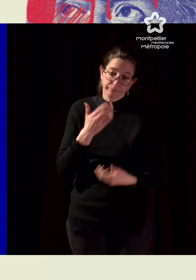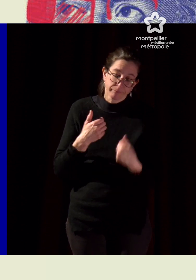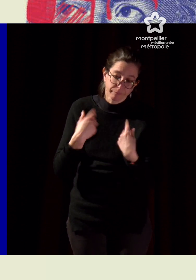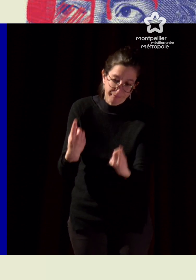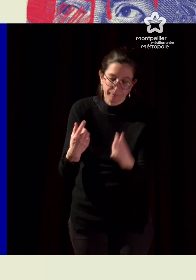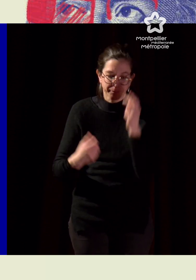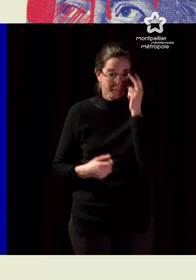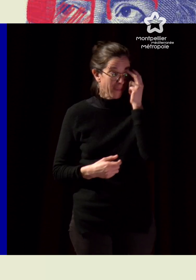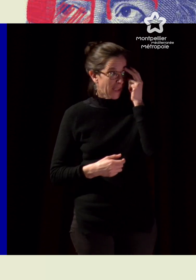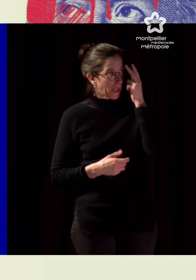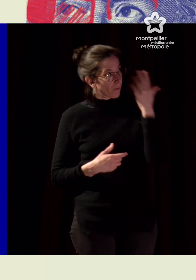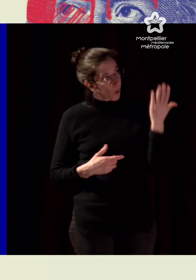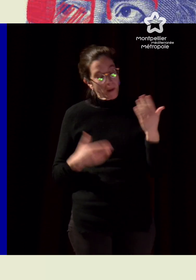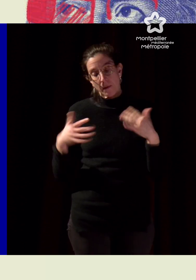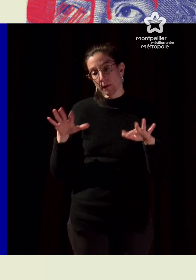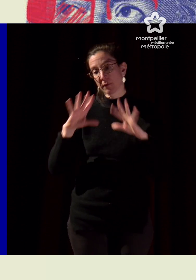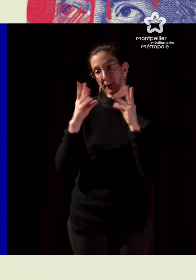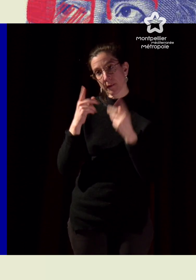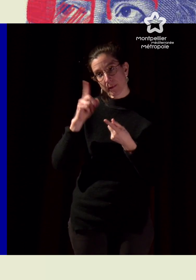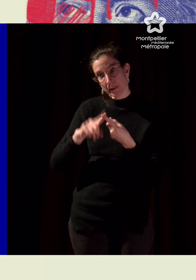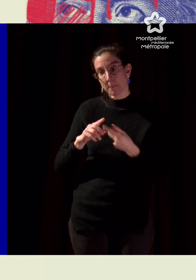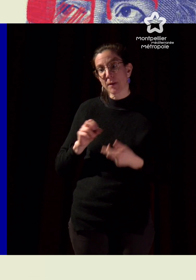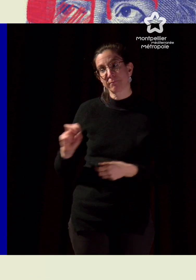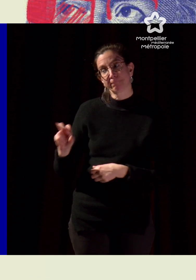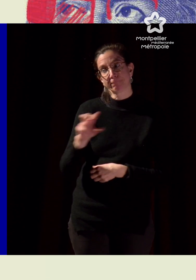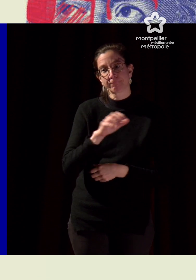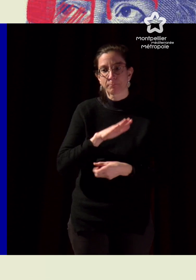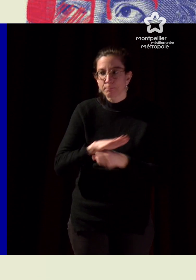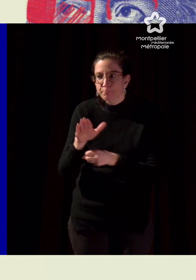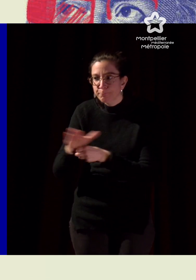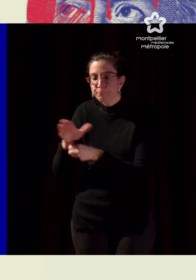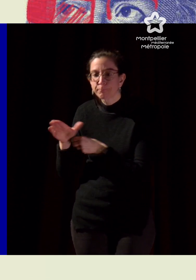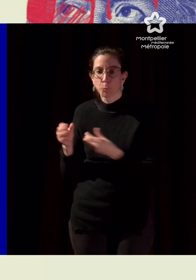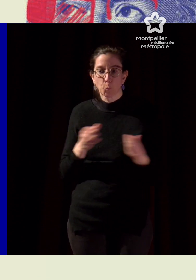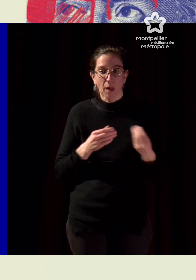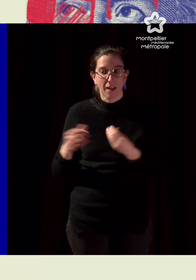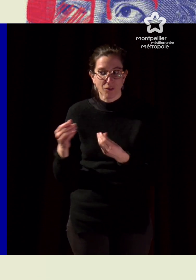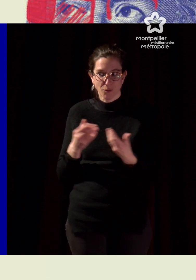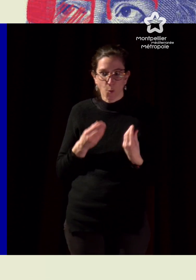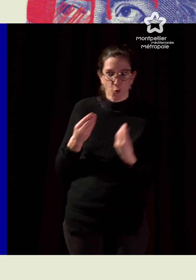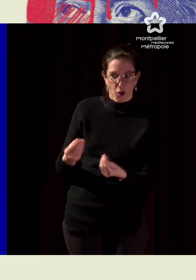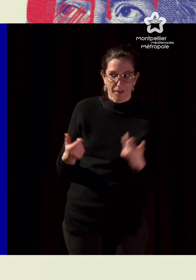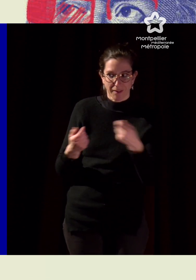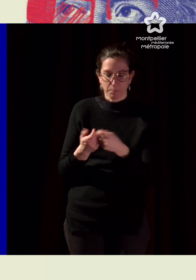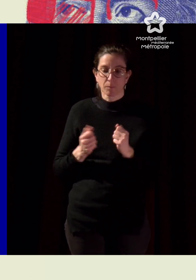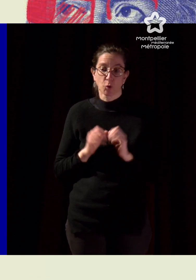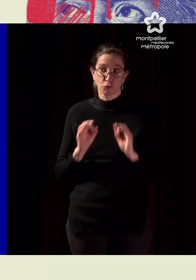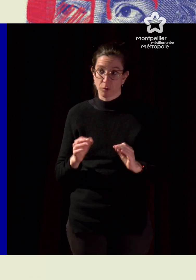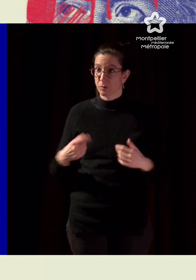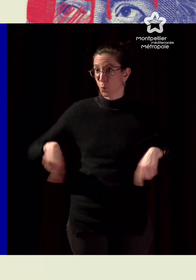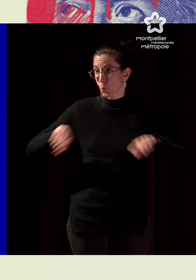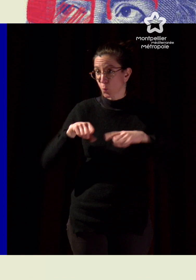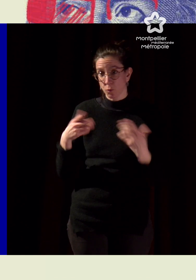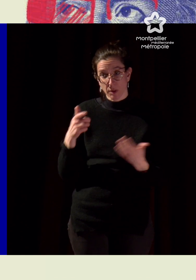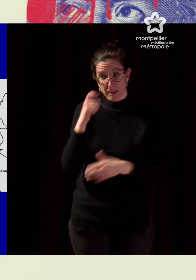hasard, c'est ce qui façonne la diversité génétique des populations humaines. On vient tous d'Afrique, on est une espèce qui